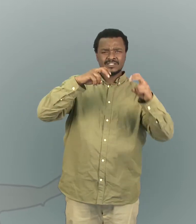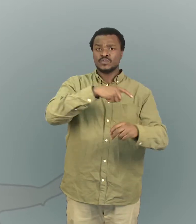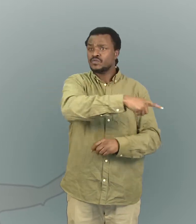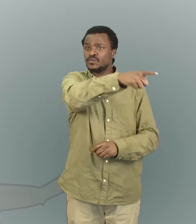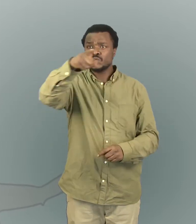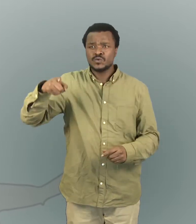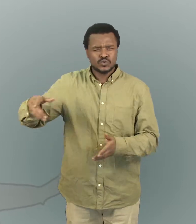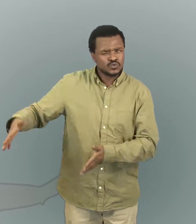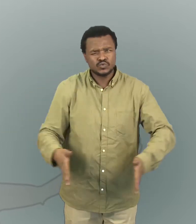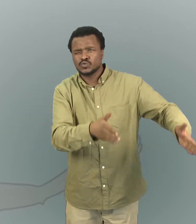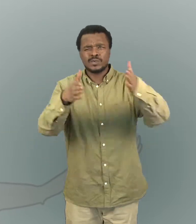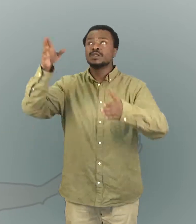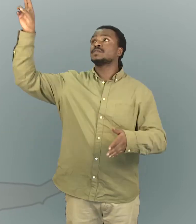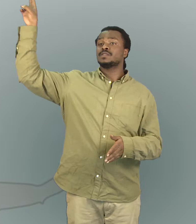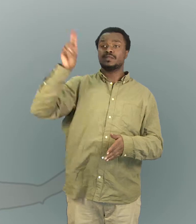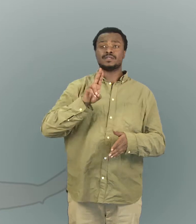préparez la route du seigneur